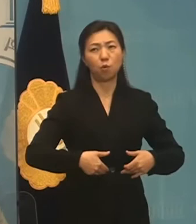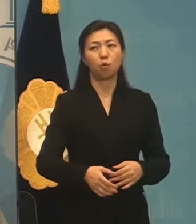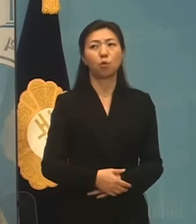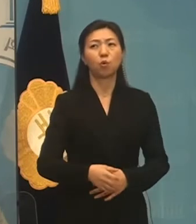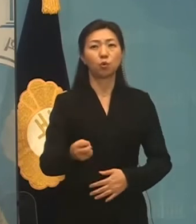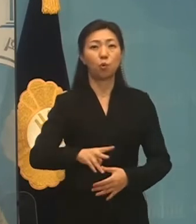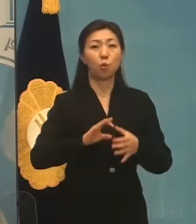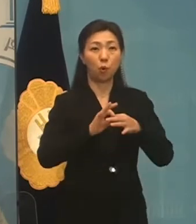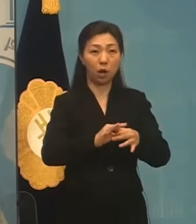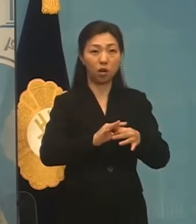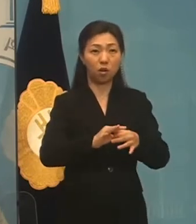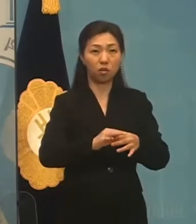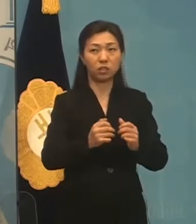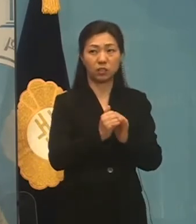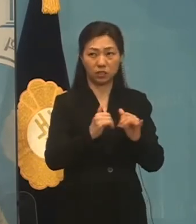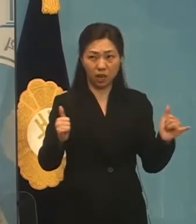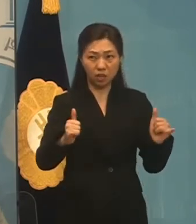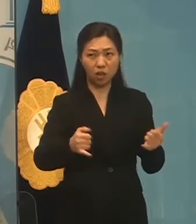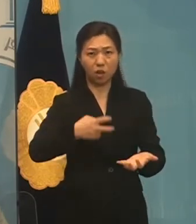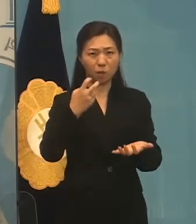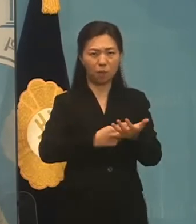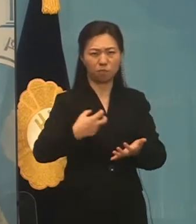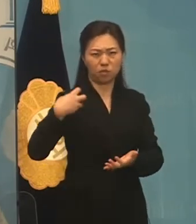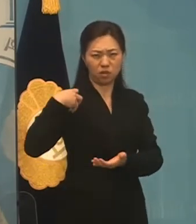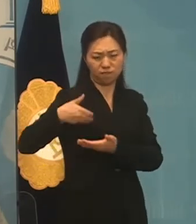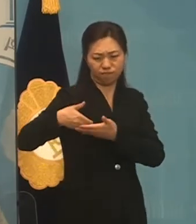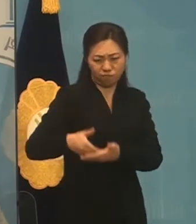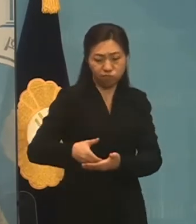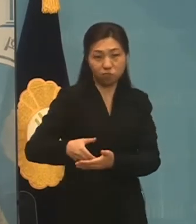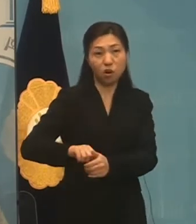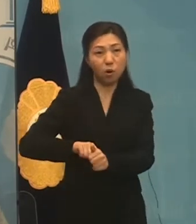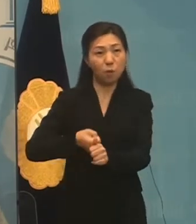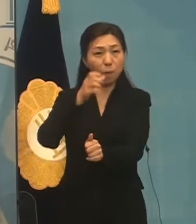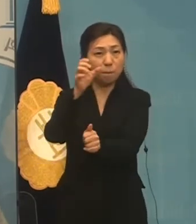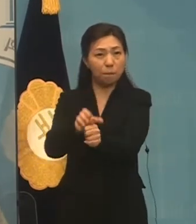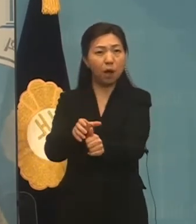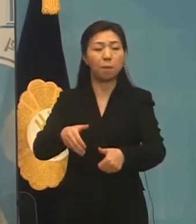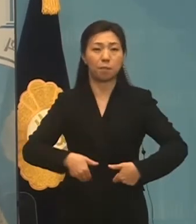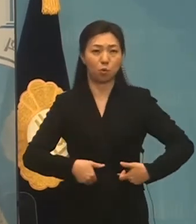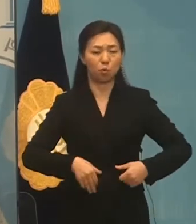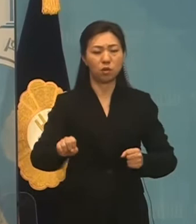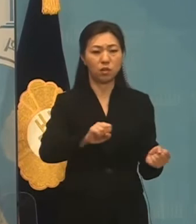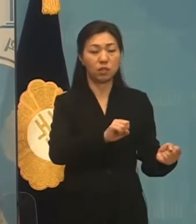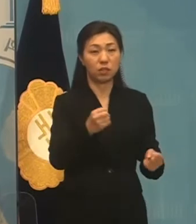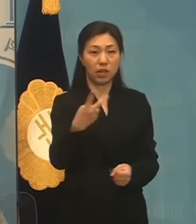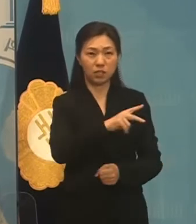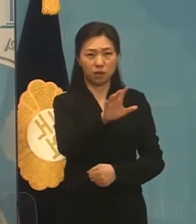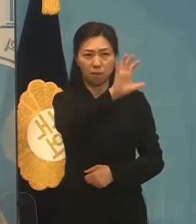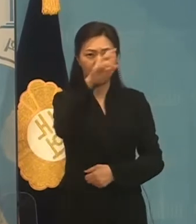책임자에게는 법적 책임을 엄중히 묻는 동시에 재발 방지책을 제시해야 합니다.